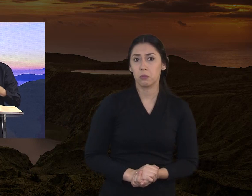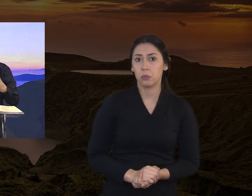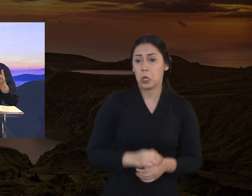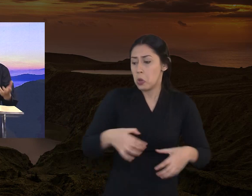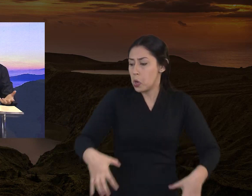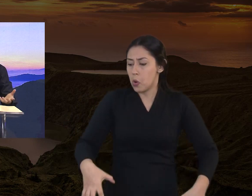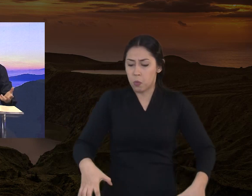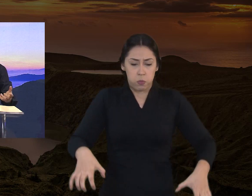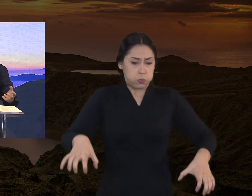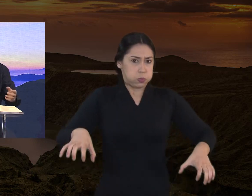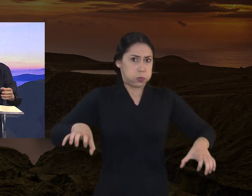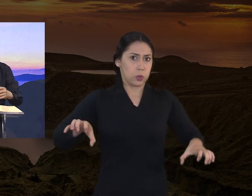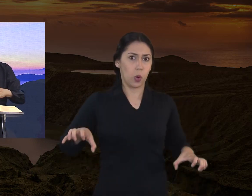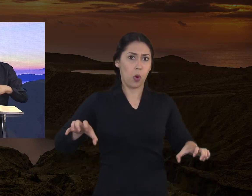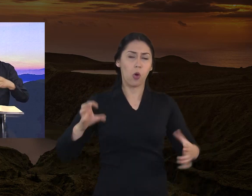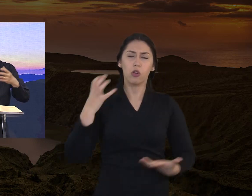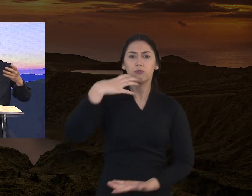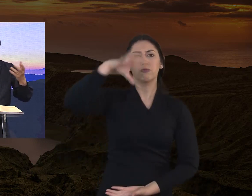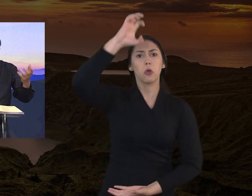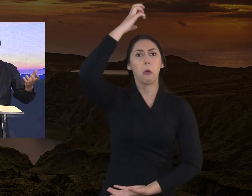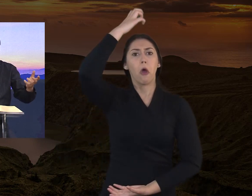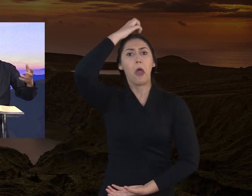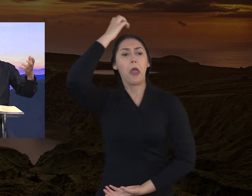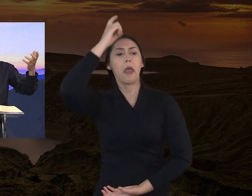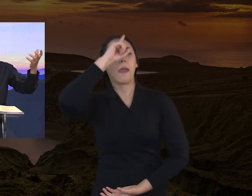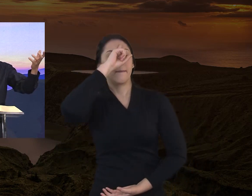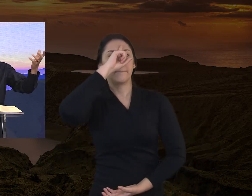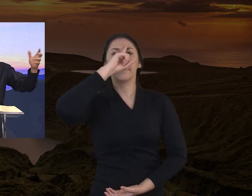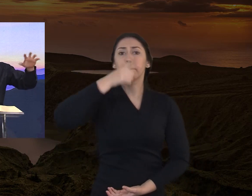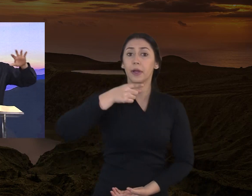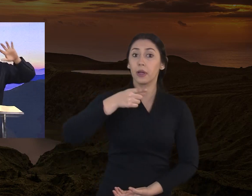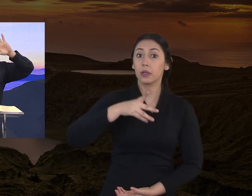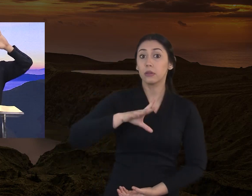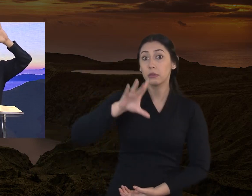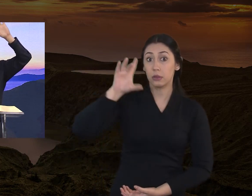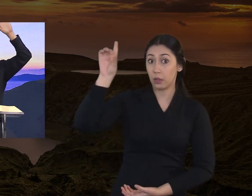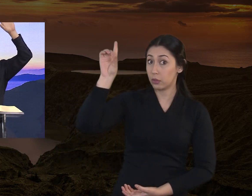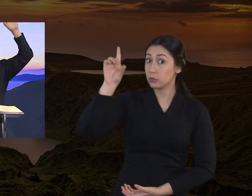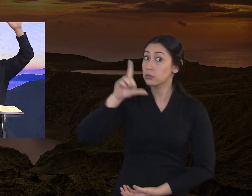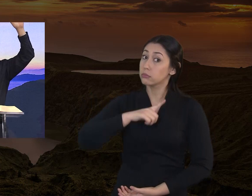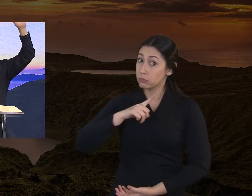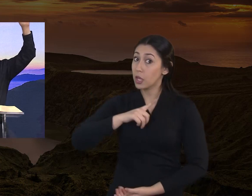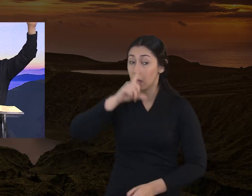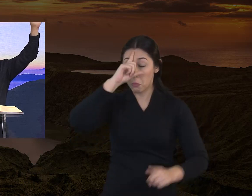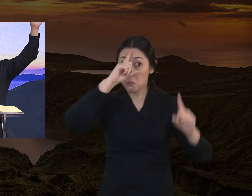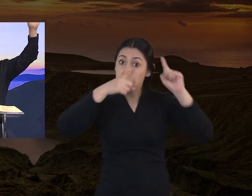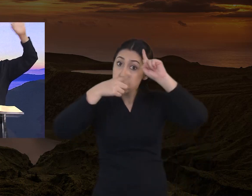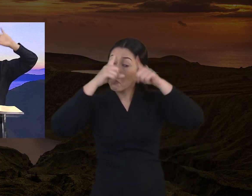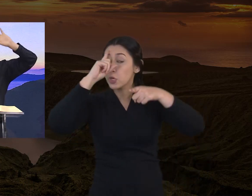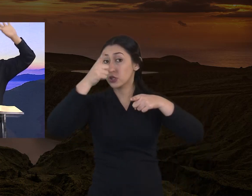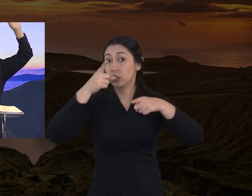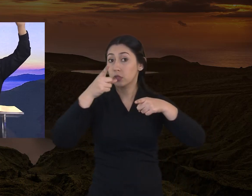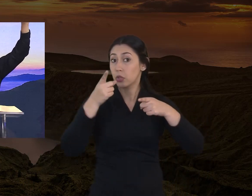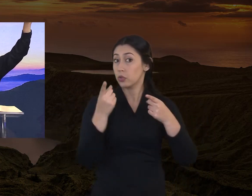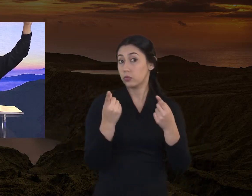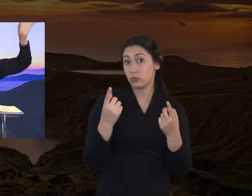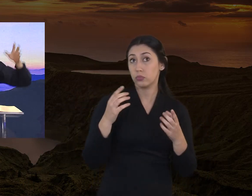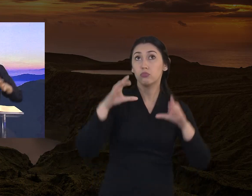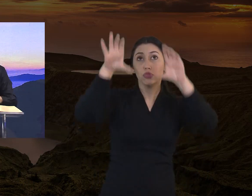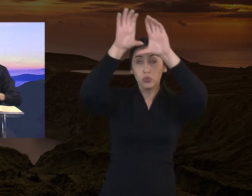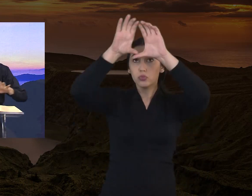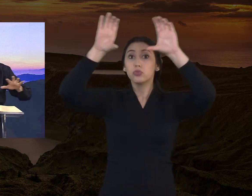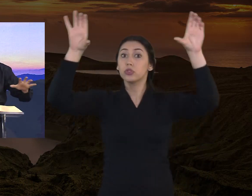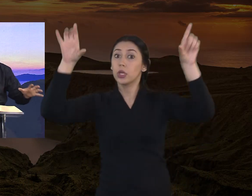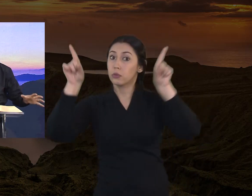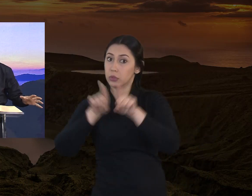sejam soberanias, né? Existe autoridade estabelecida por Deus nesses dois universos, no universo nos céus,